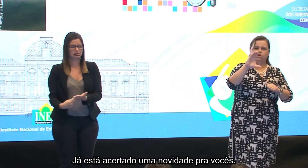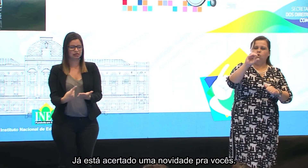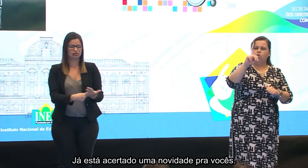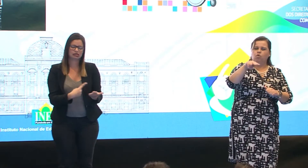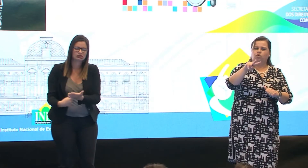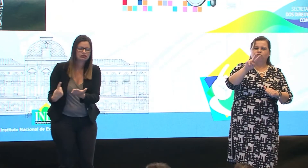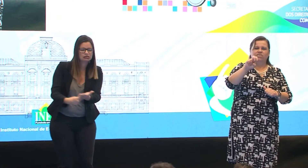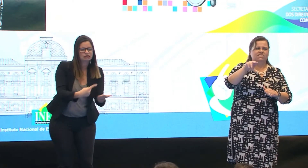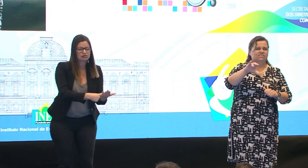vocês.